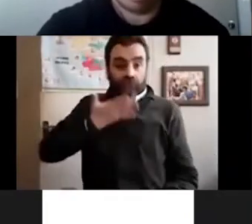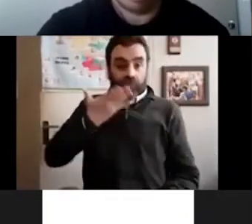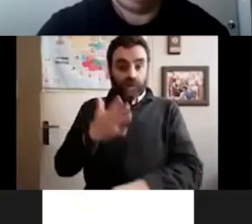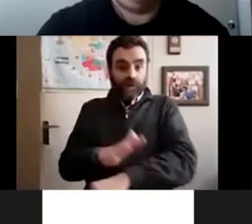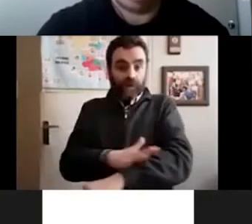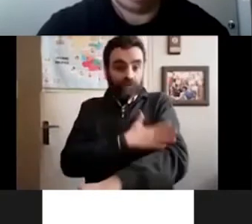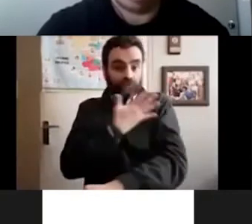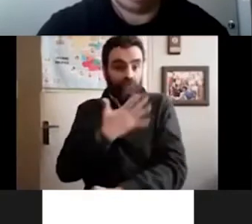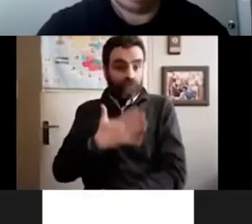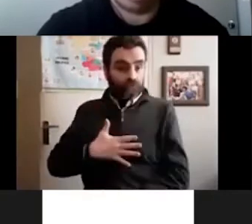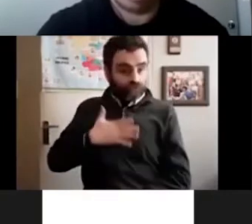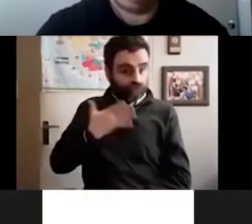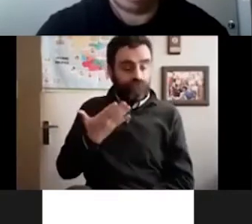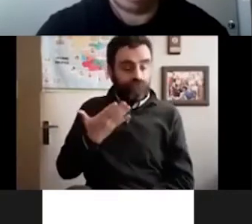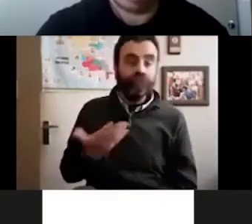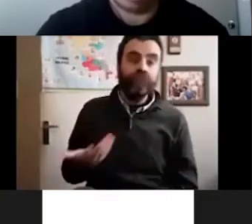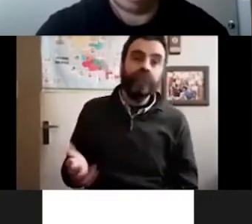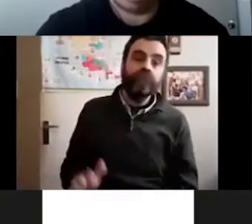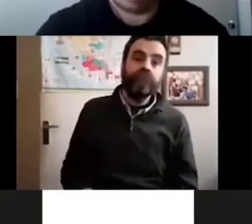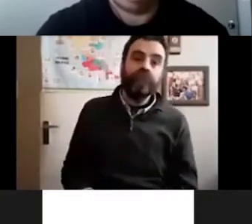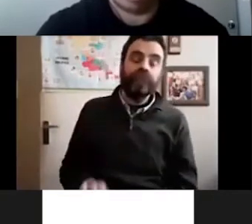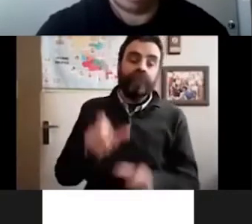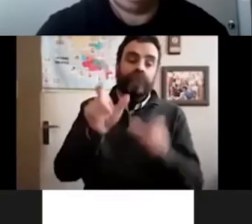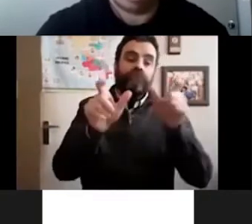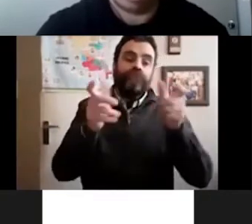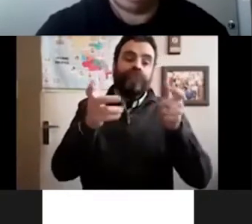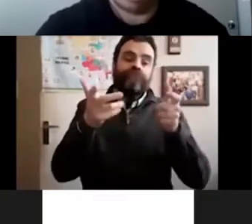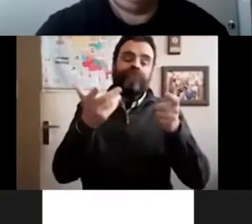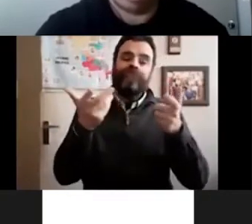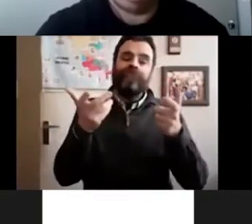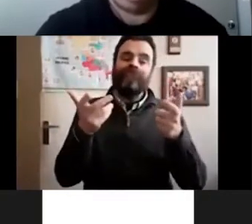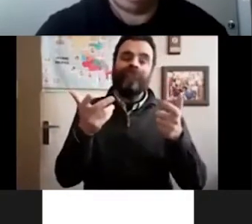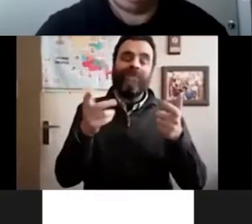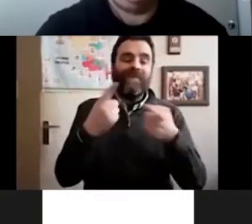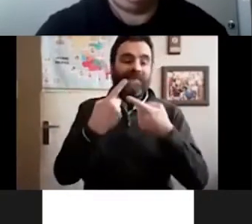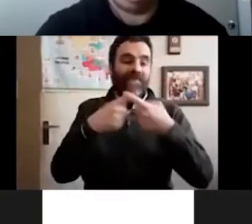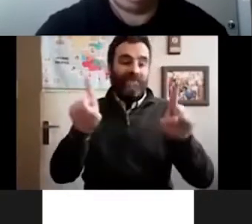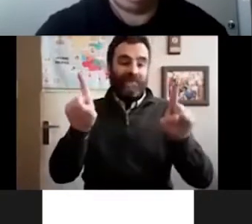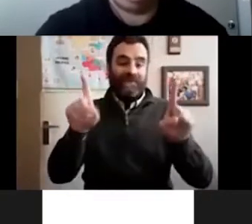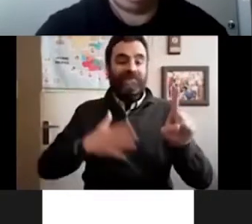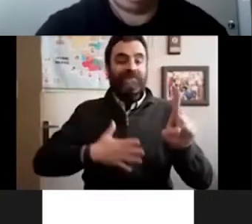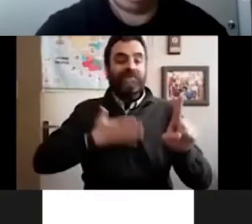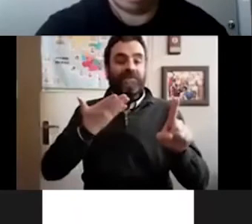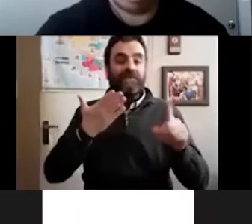Bueno, la primera pregunta dice cómo yo me siento emocionalmente.